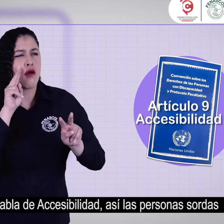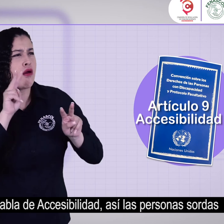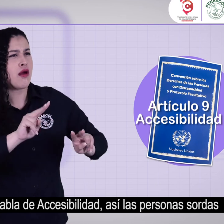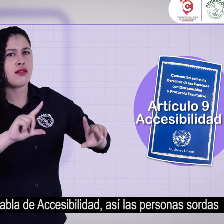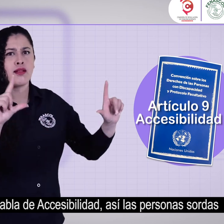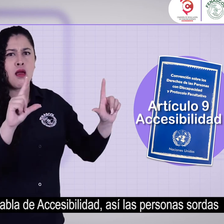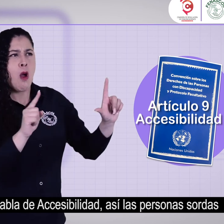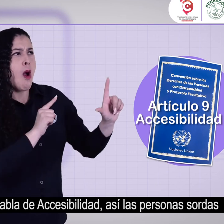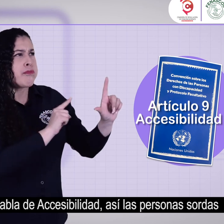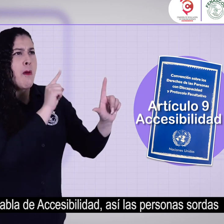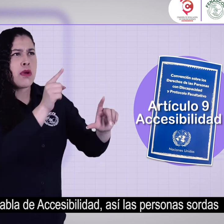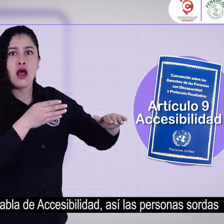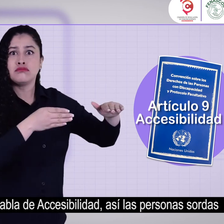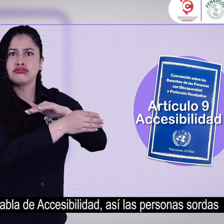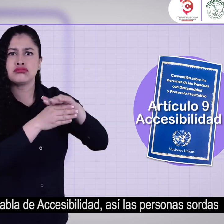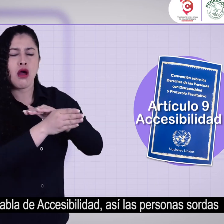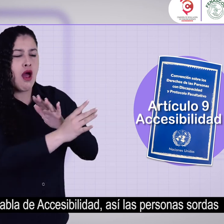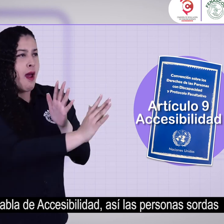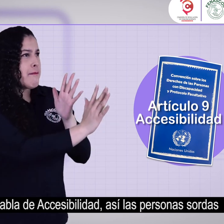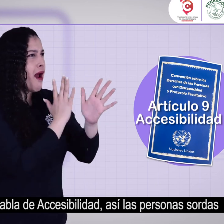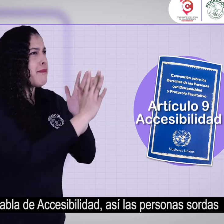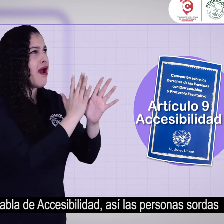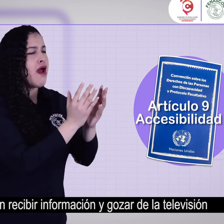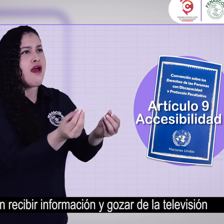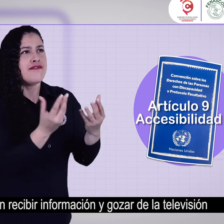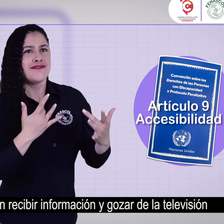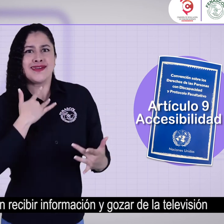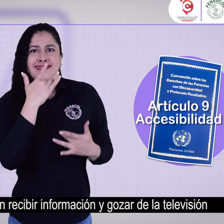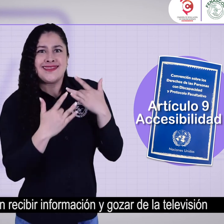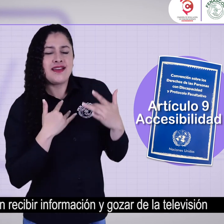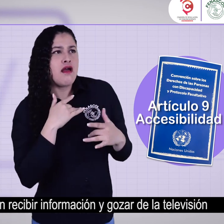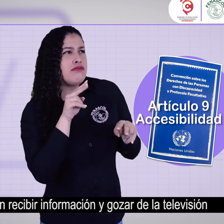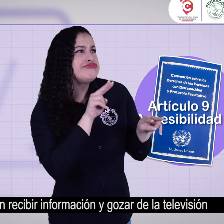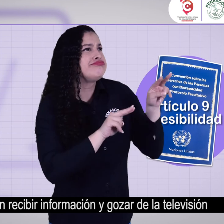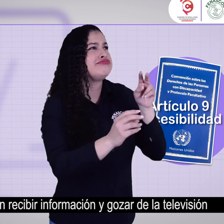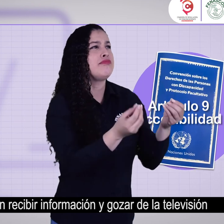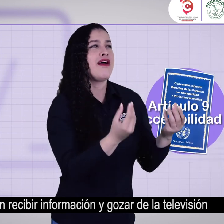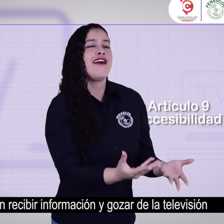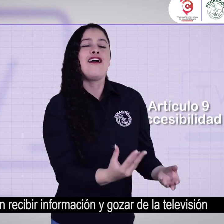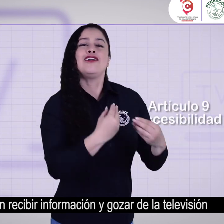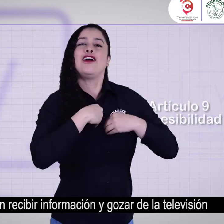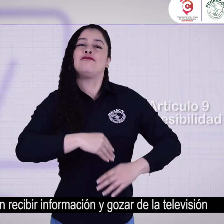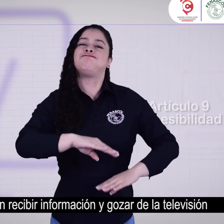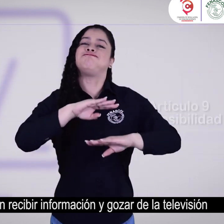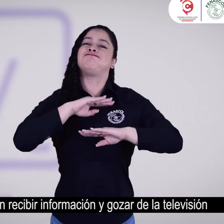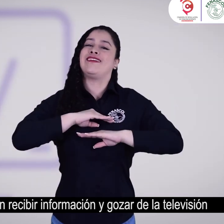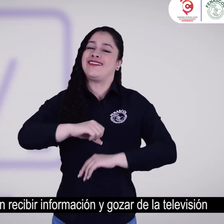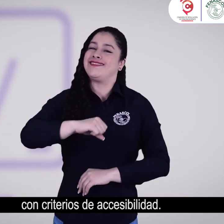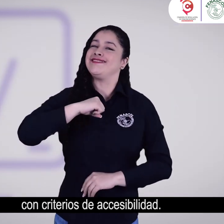habla de accesibilidad Así, las personas sordas podrán recibir información y gozar de la televisión con